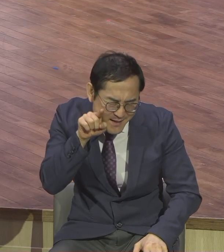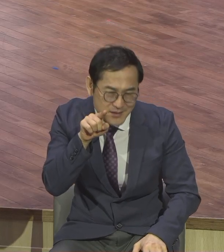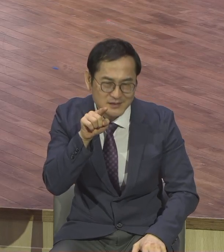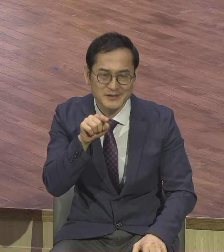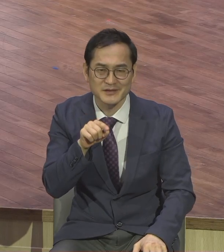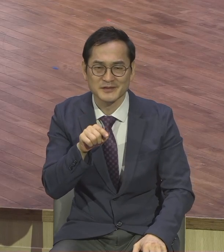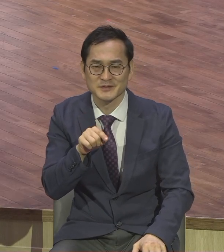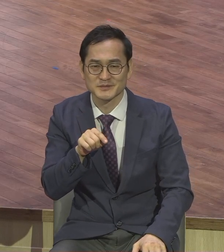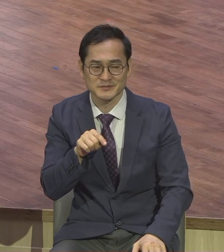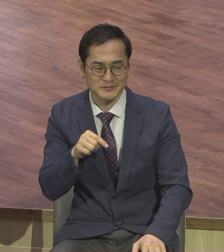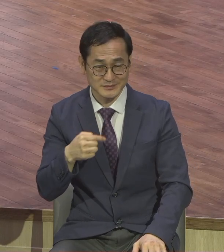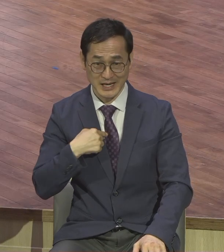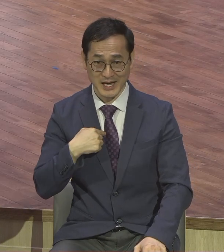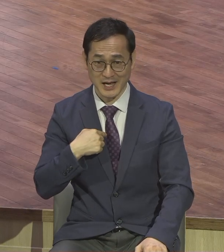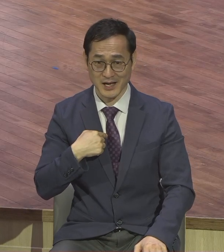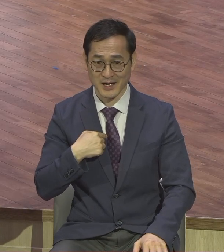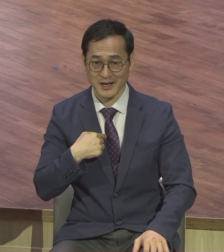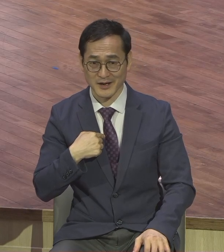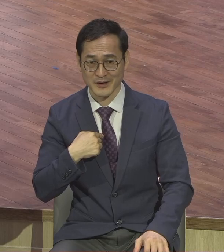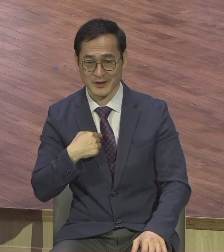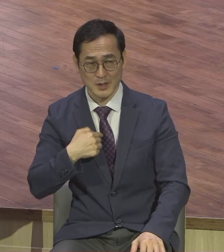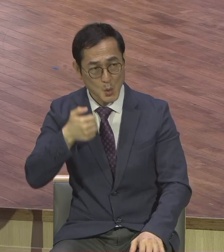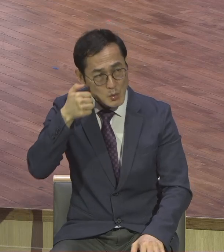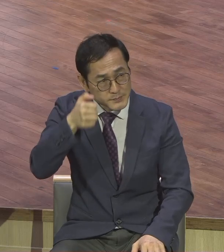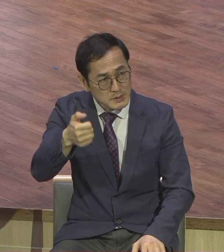제가 한 50일 넘어가 내가 죽겠더라고.